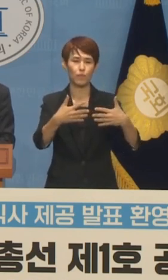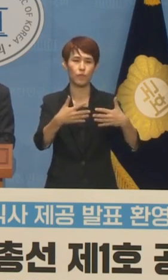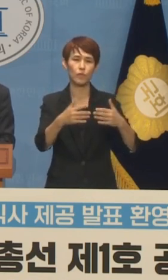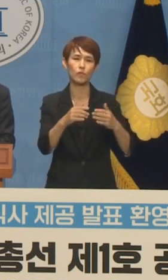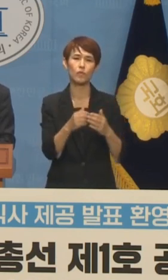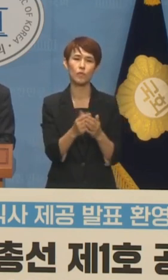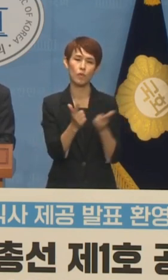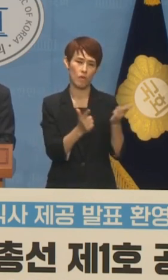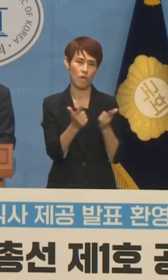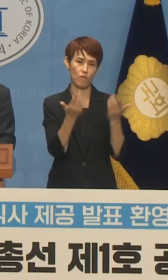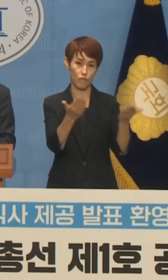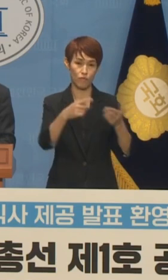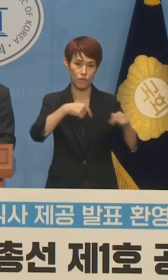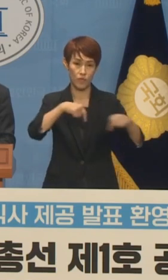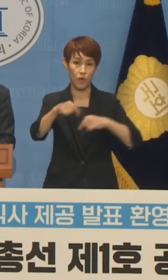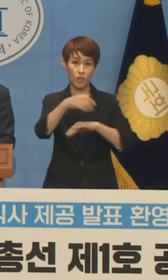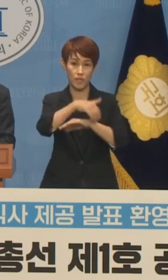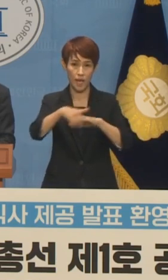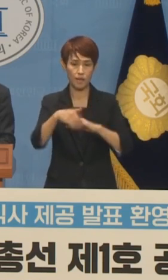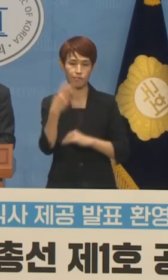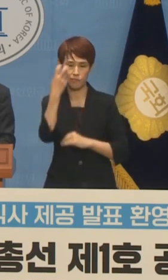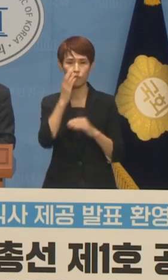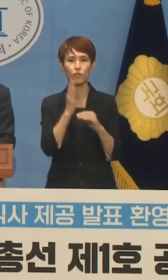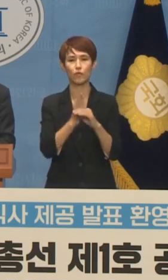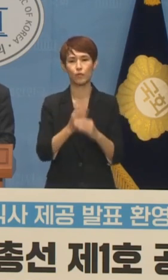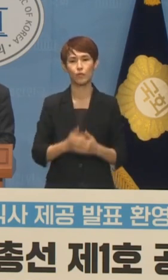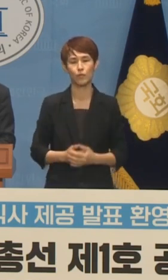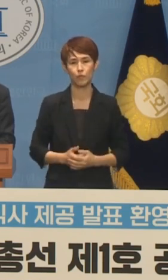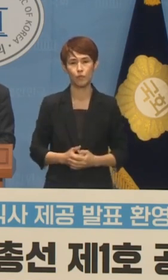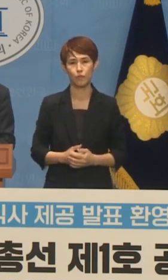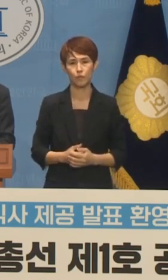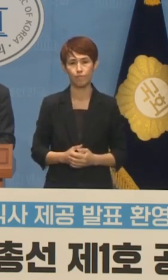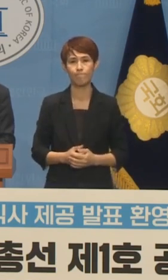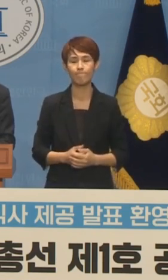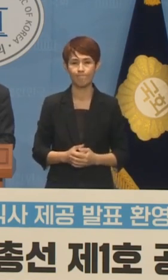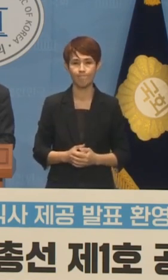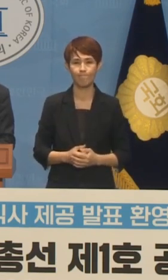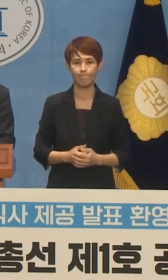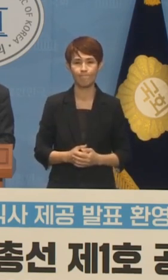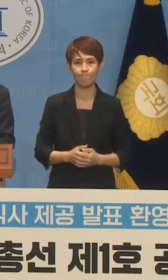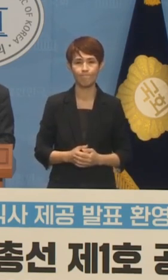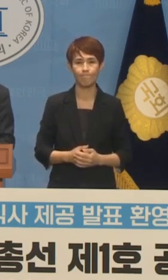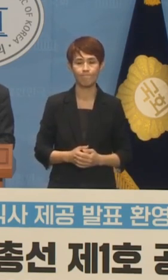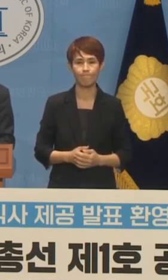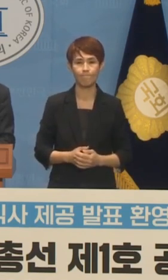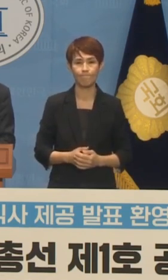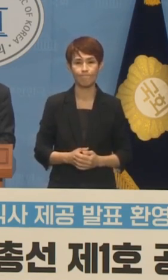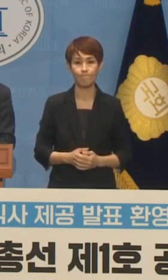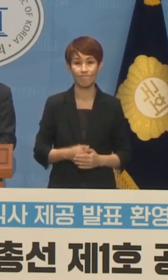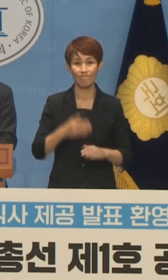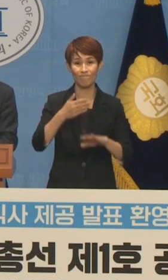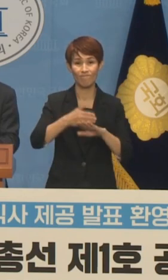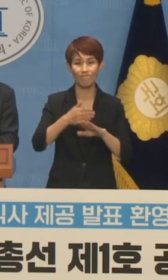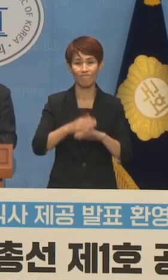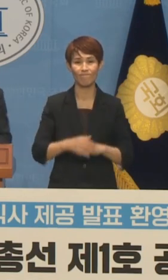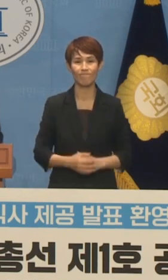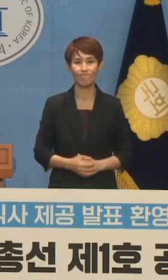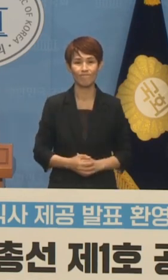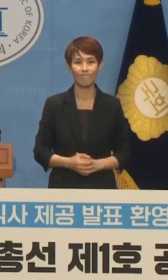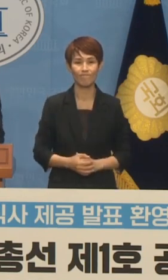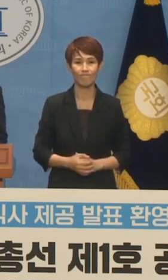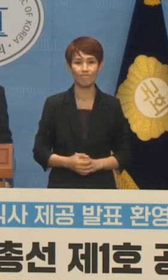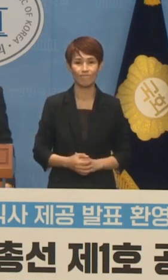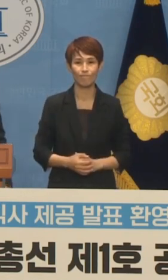그런 정책도 함께 검토하고 추진하겠다라는 말씀을 드리겠습니다. 고맙습니다.